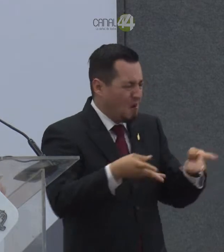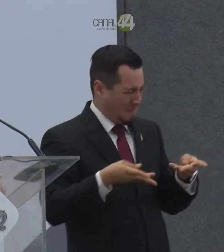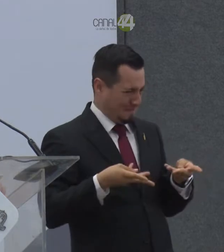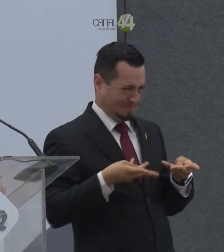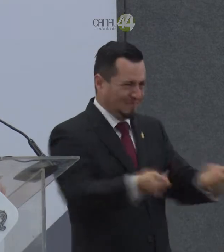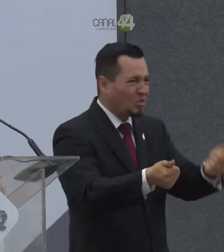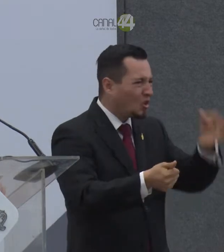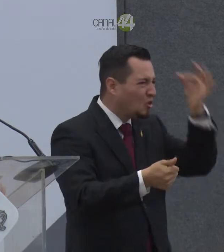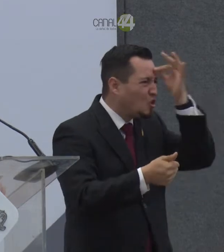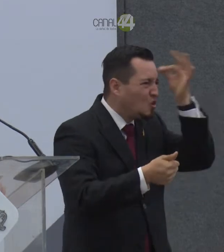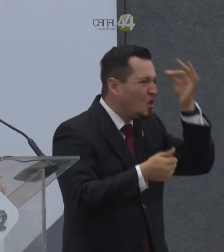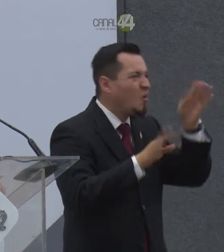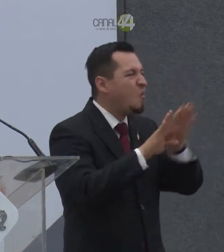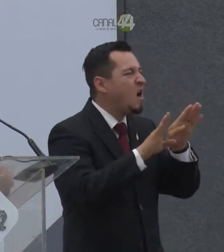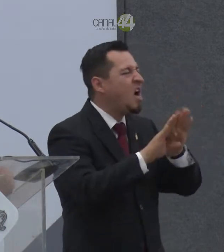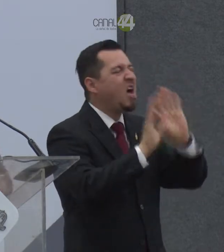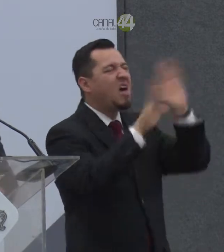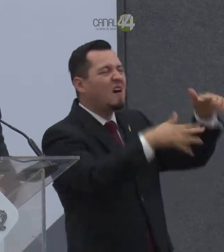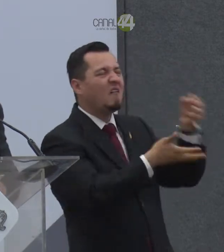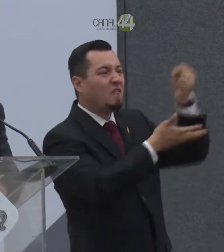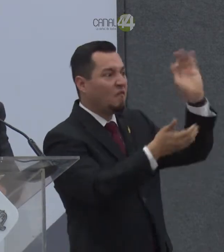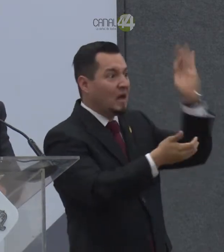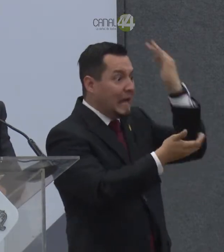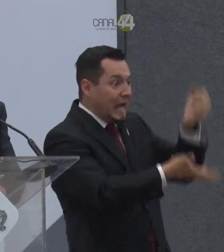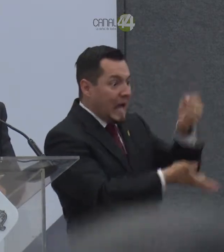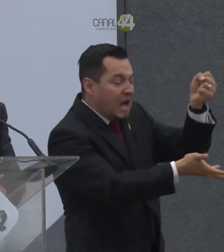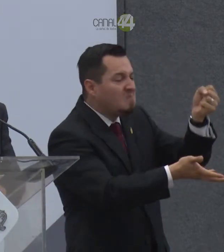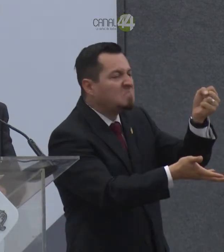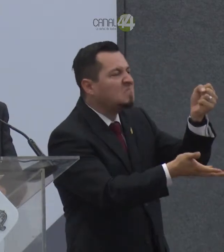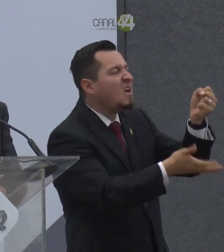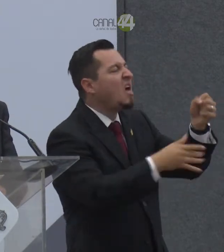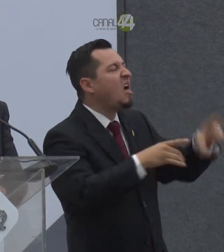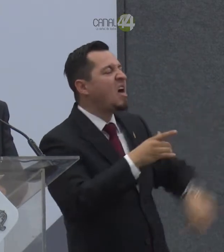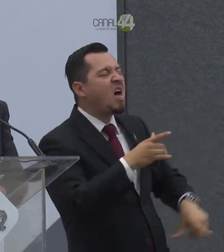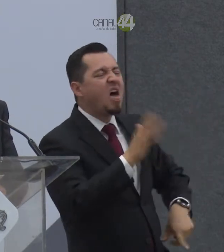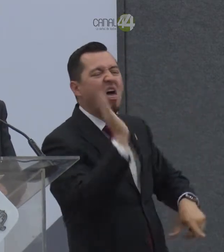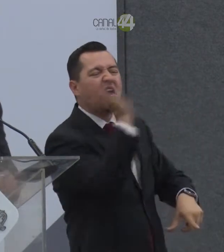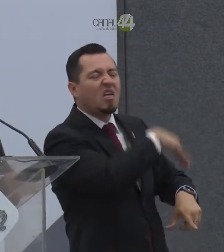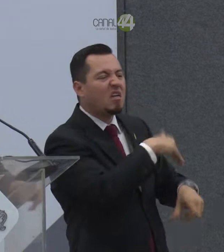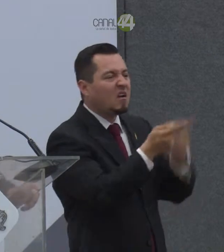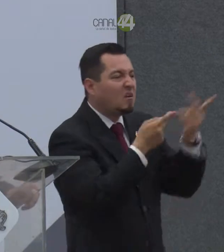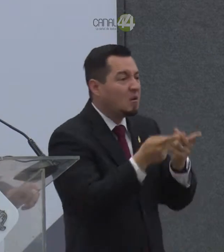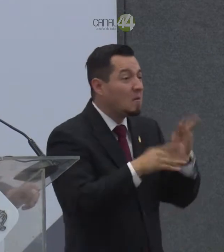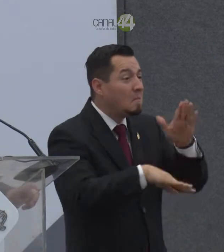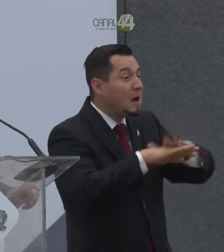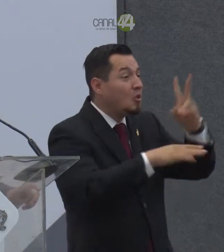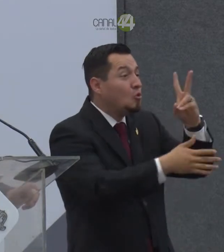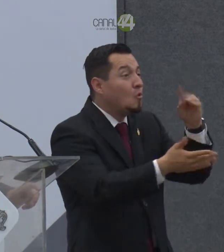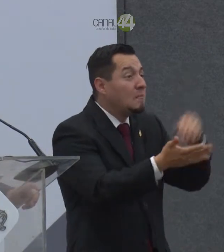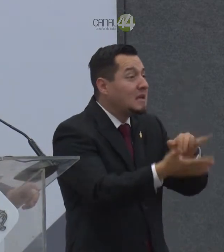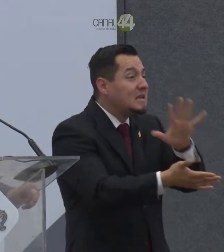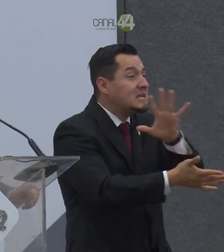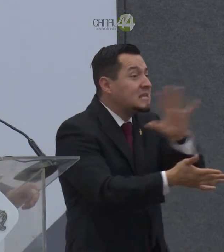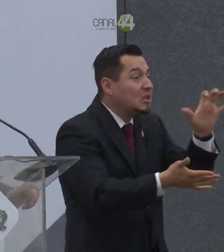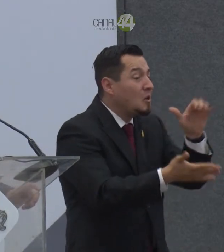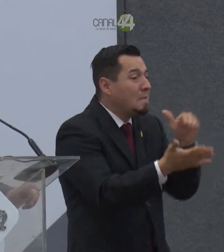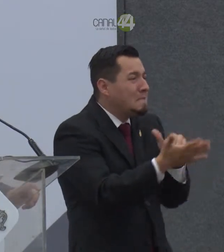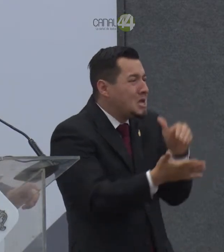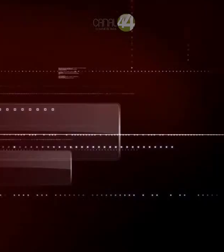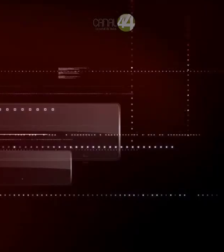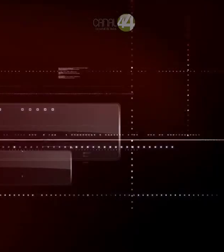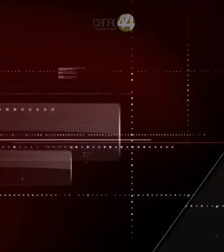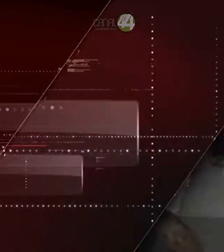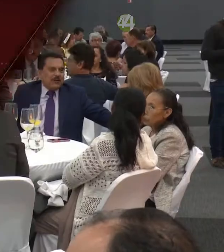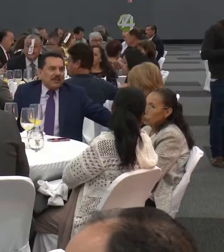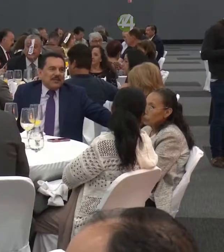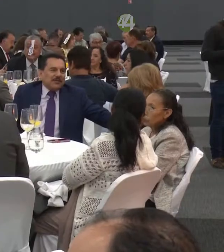desperdiciaron, dejaron ir de recursos federales para infraestructura educativa. Más de 2.500 millones de